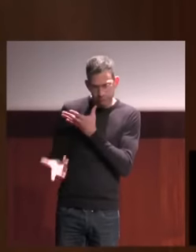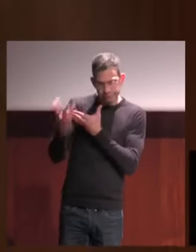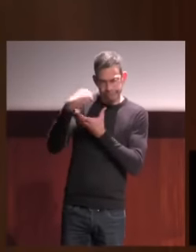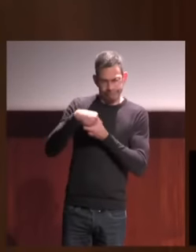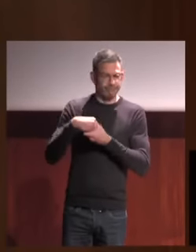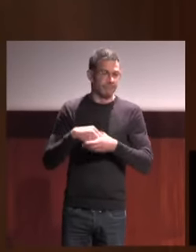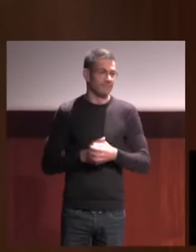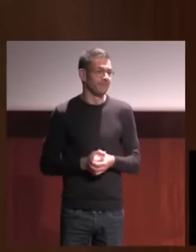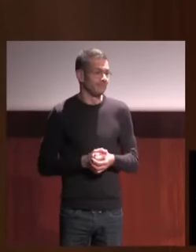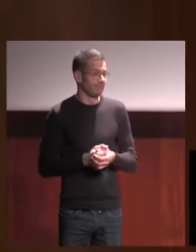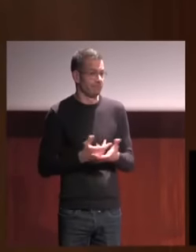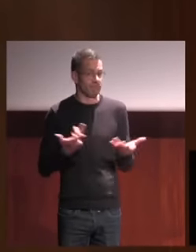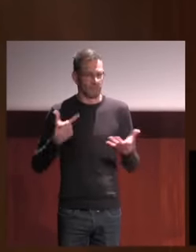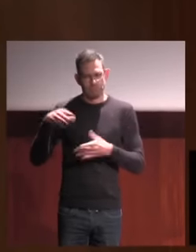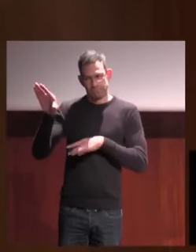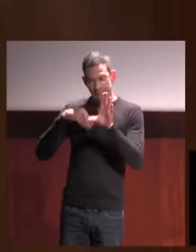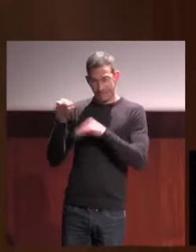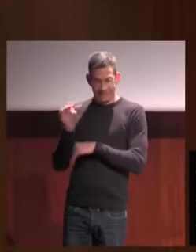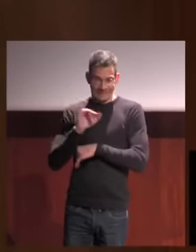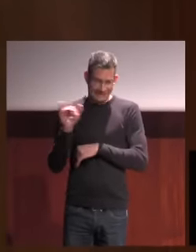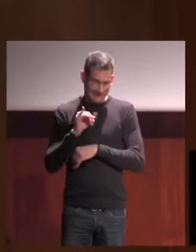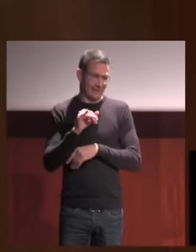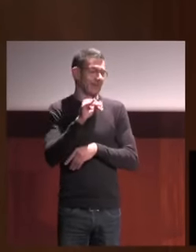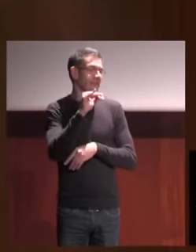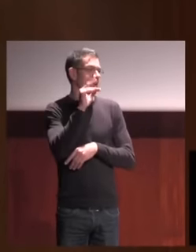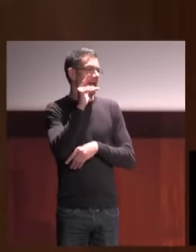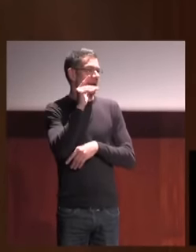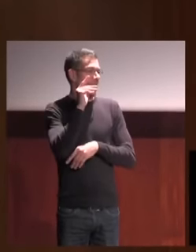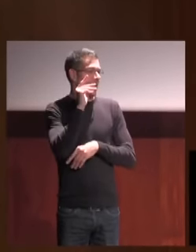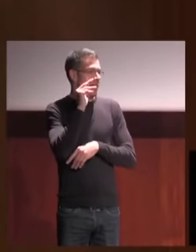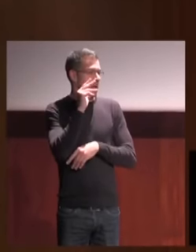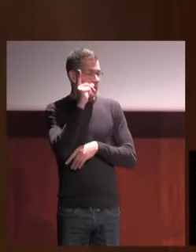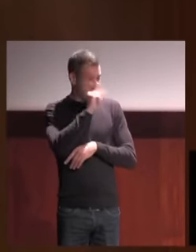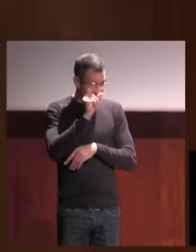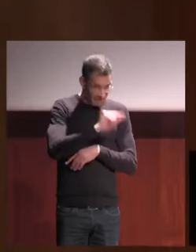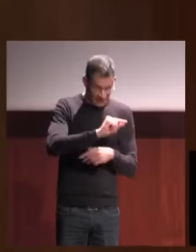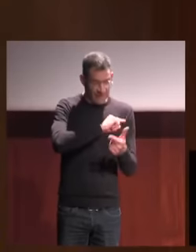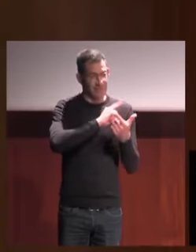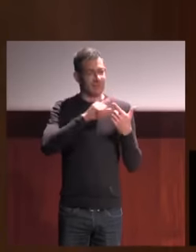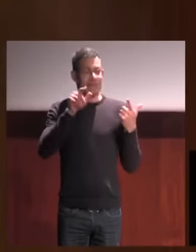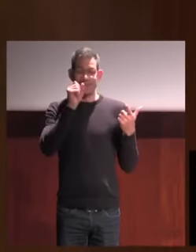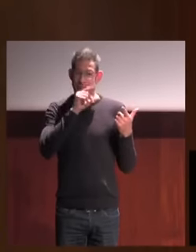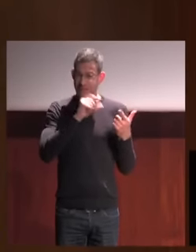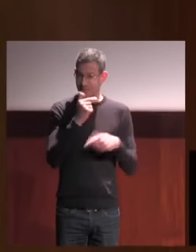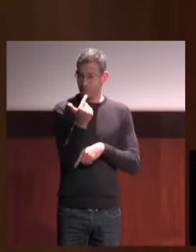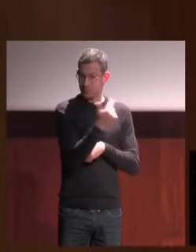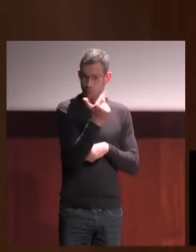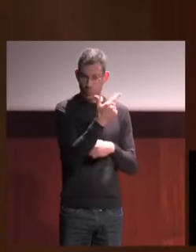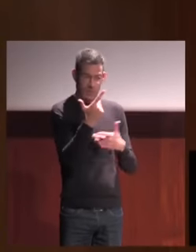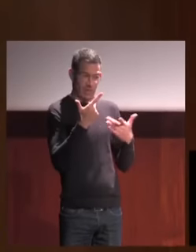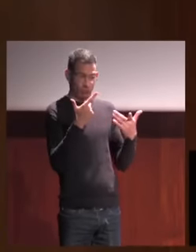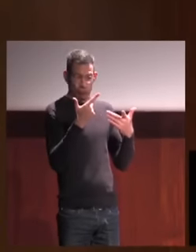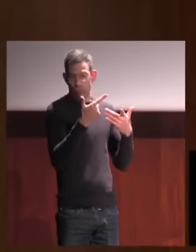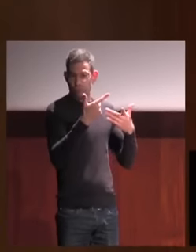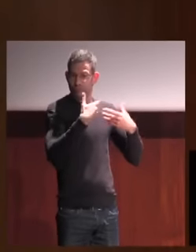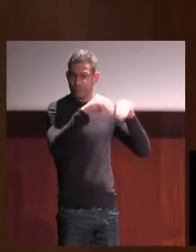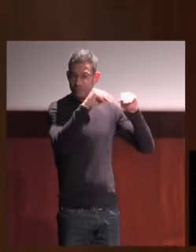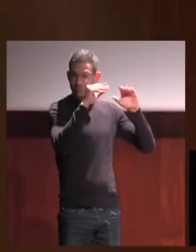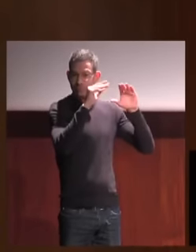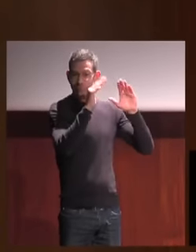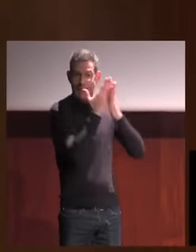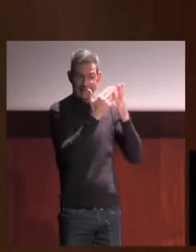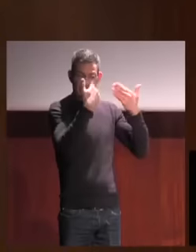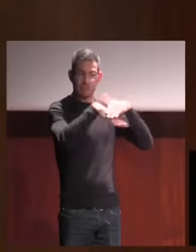nous aurons avec nous Delphine Agnesina et Nathalie Sécollier, qui sont libraires à la librairie Louis Lire à